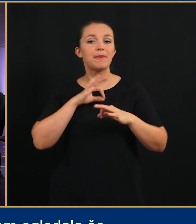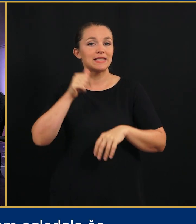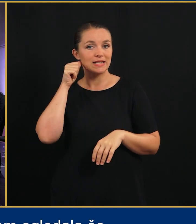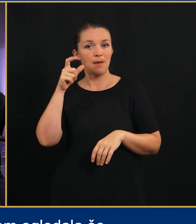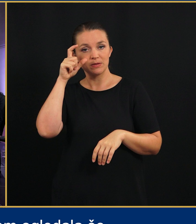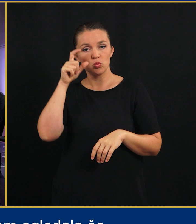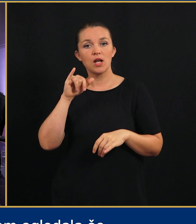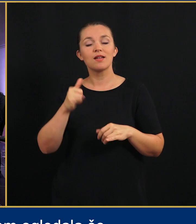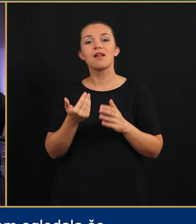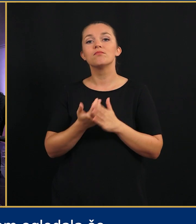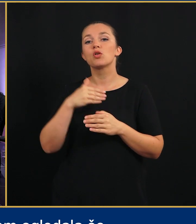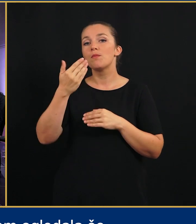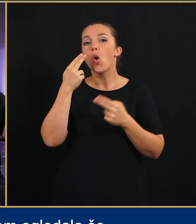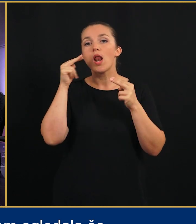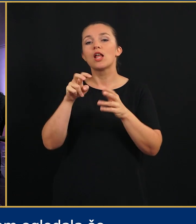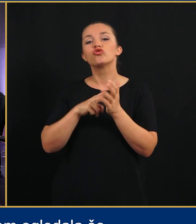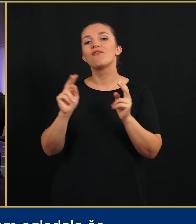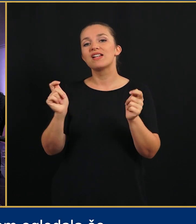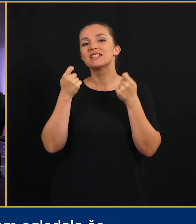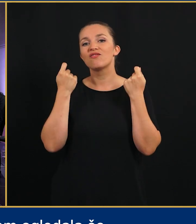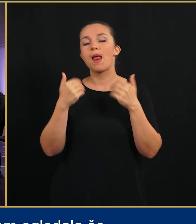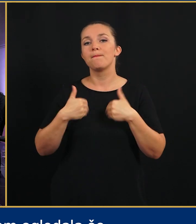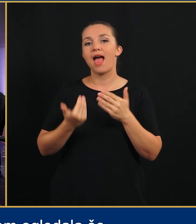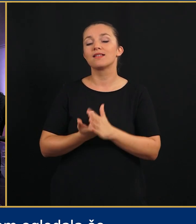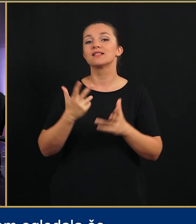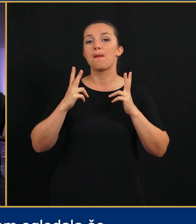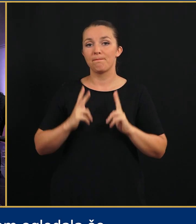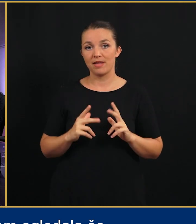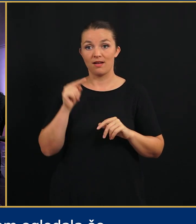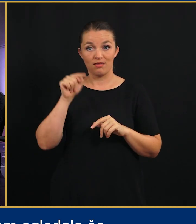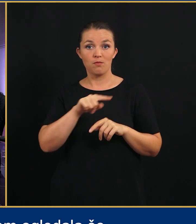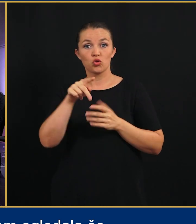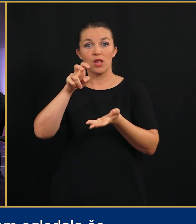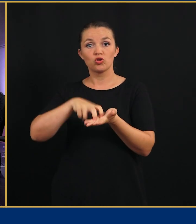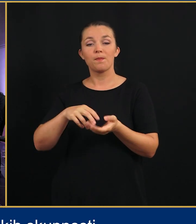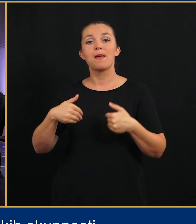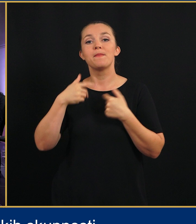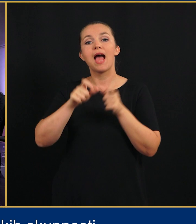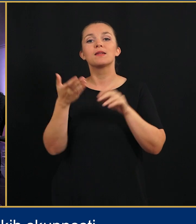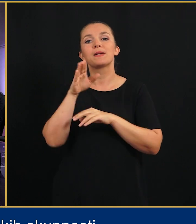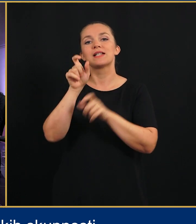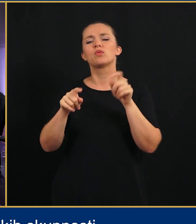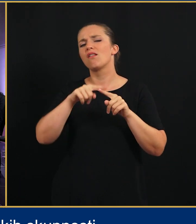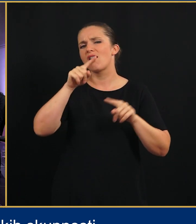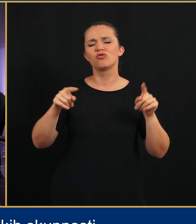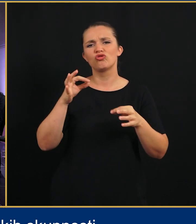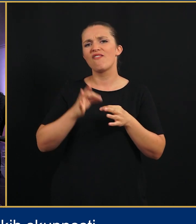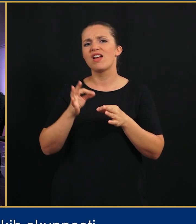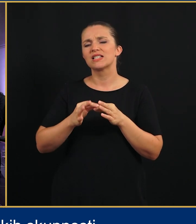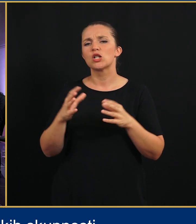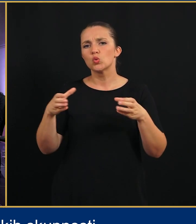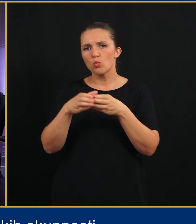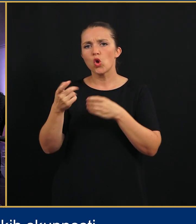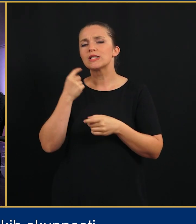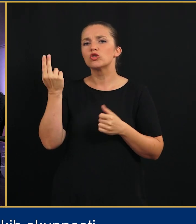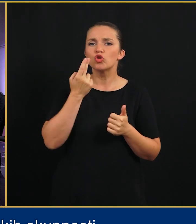Predsednica Pirc Musar si je zatem ogledala še festival Mladi za mir, na katerem so nastopili mladi predstavniki različnih verskih